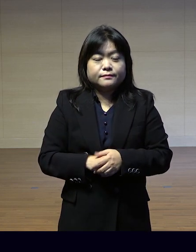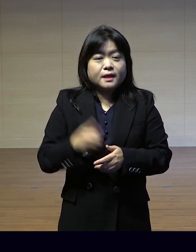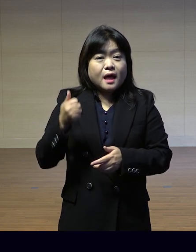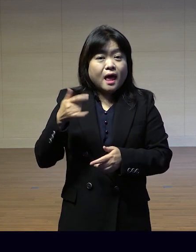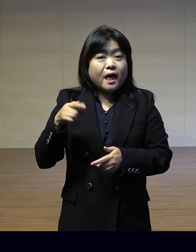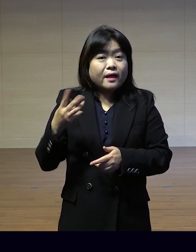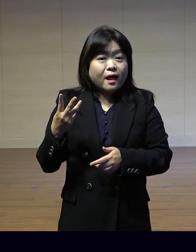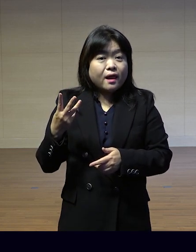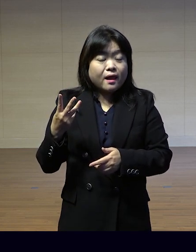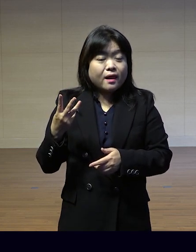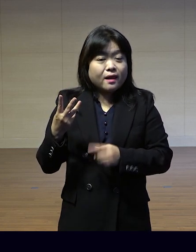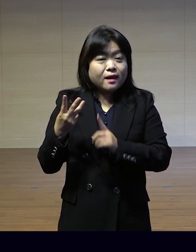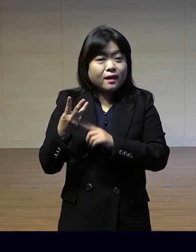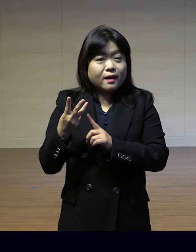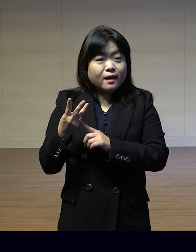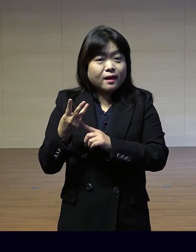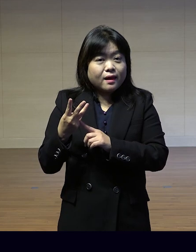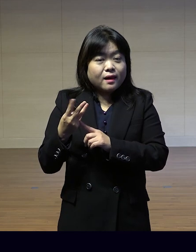해결이 본